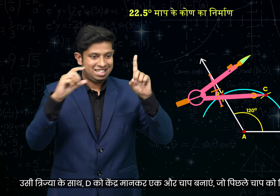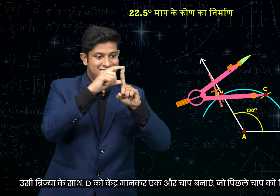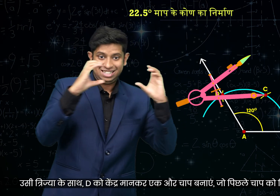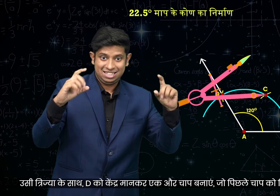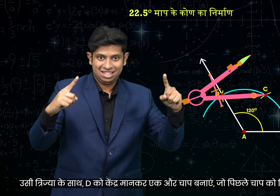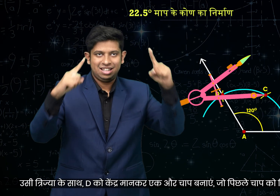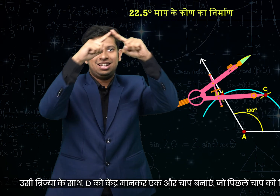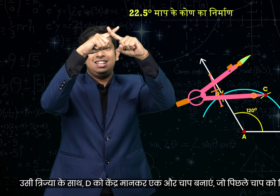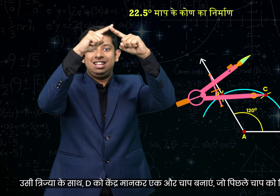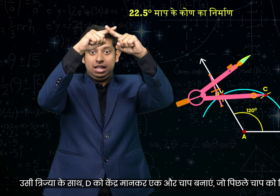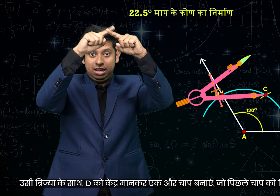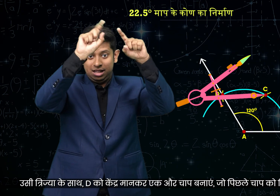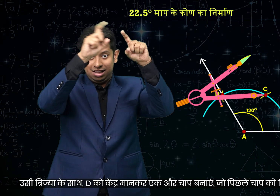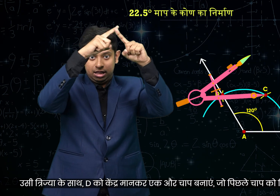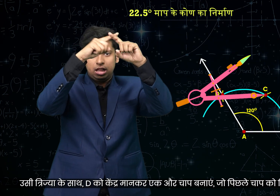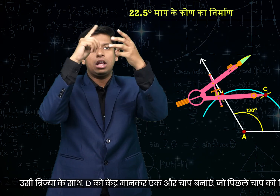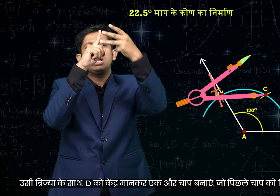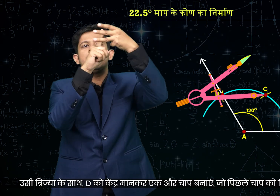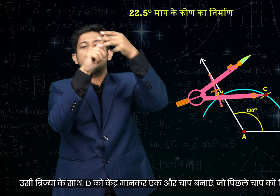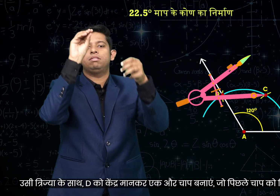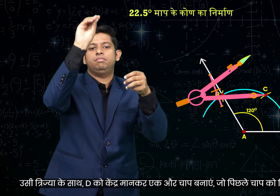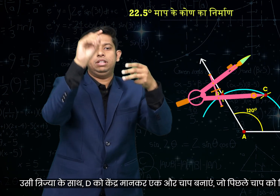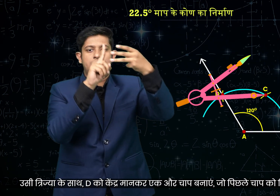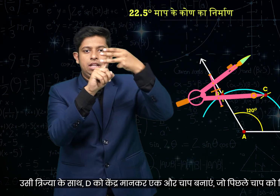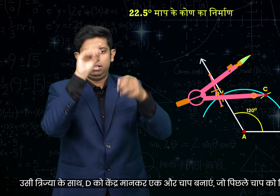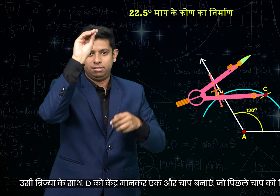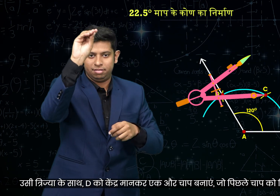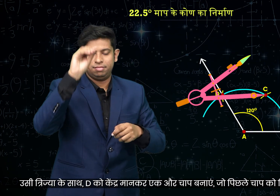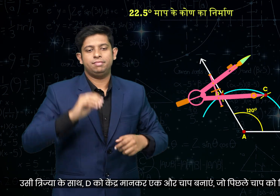जो पिछले चाप के बिंदु E पर काटता है।